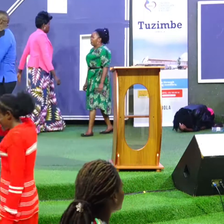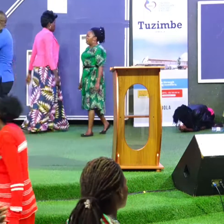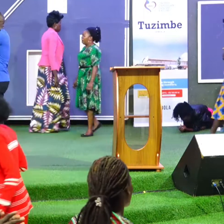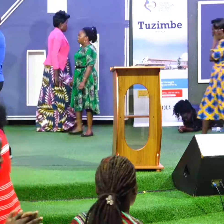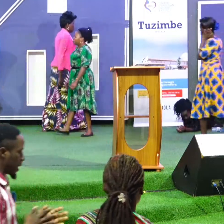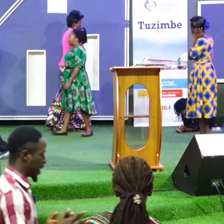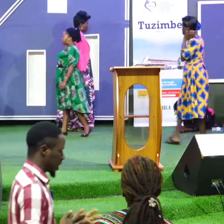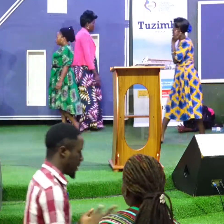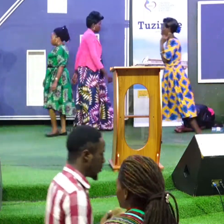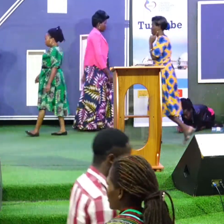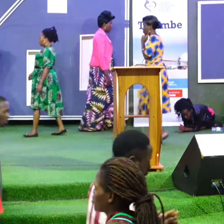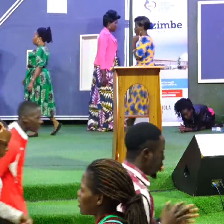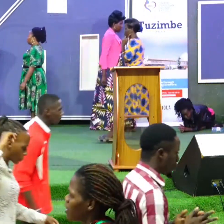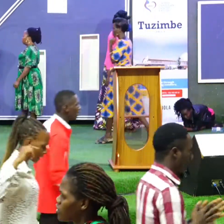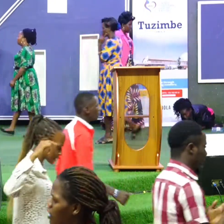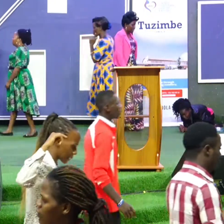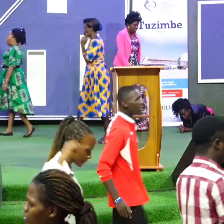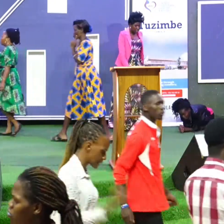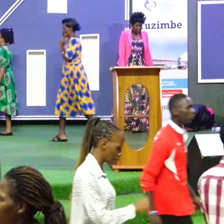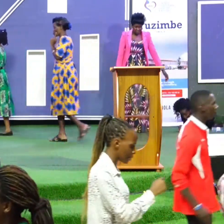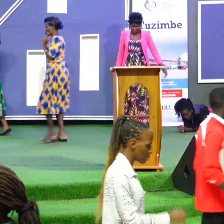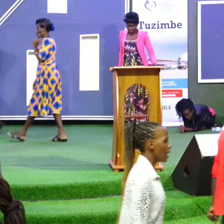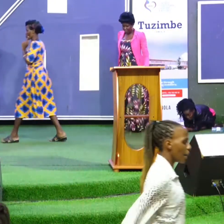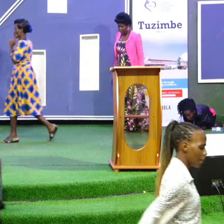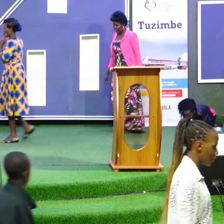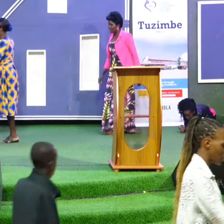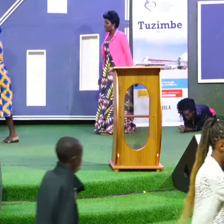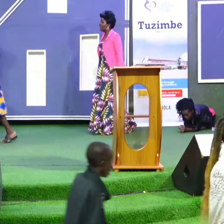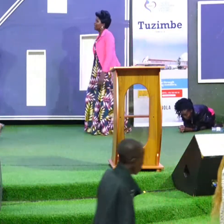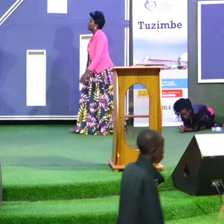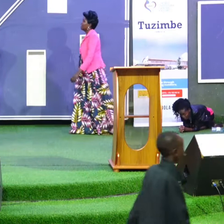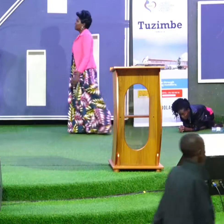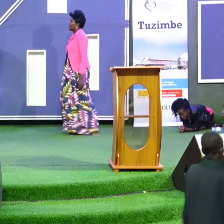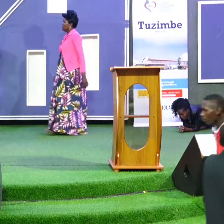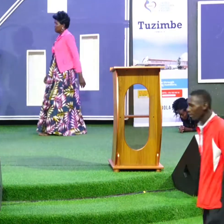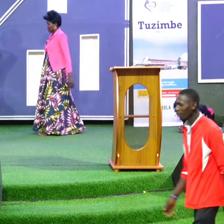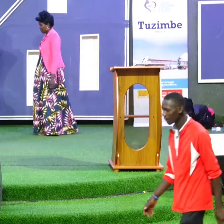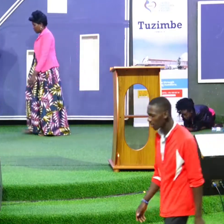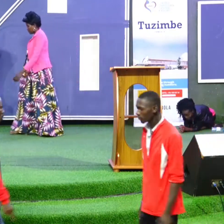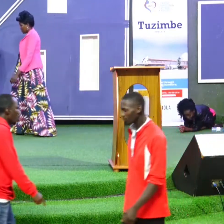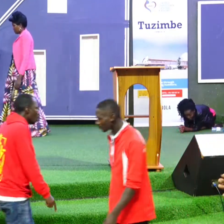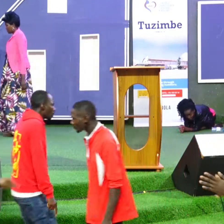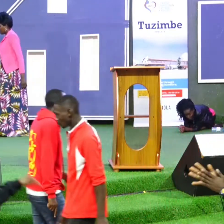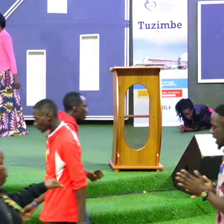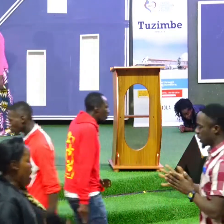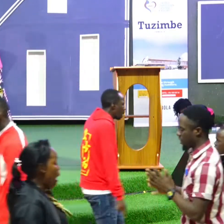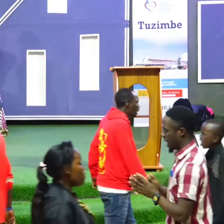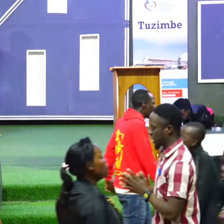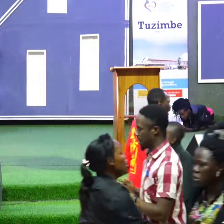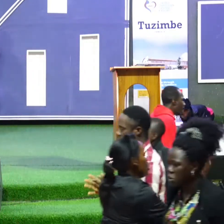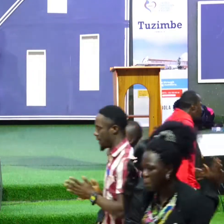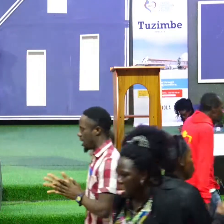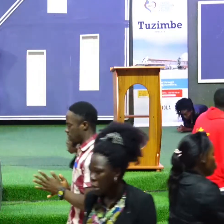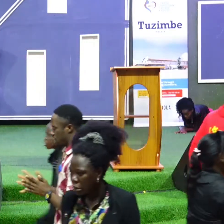mukama enkyolwalero otukulembera mukama mu mwezi guno ogw'omusanvu otukulembera mukama nga tuli mu mwezi